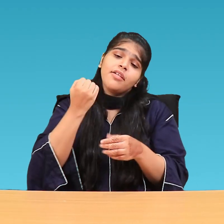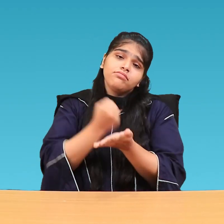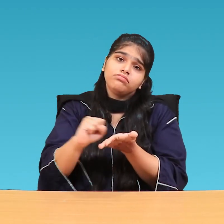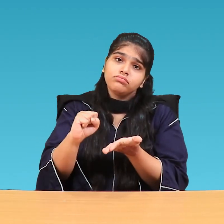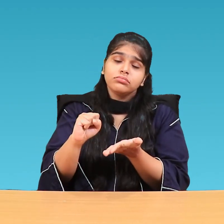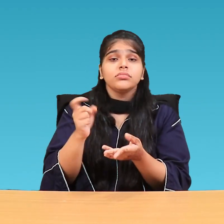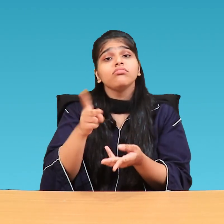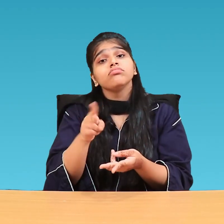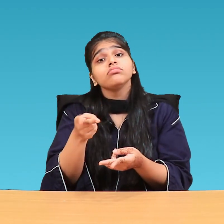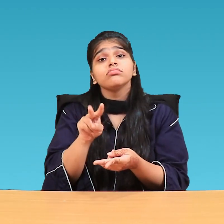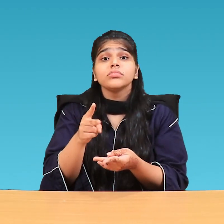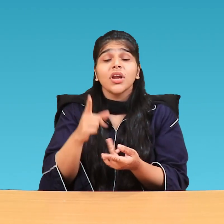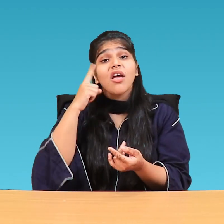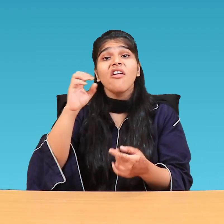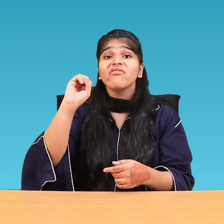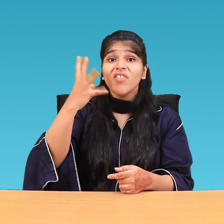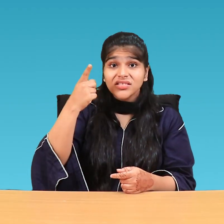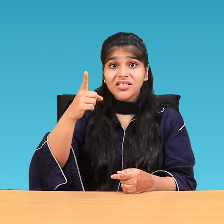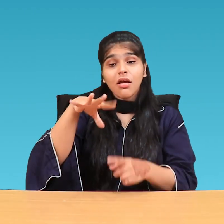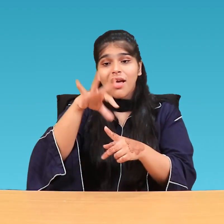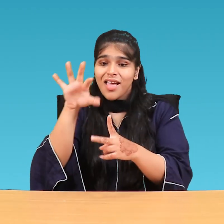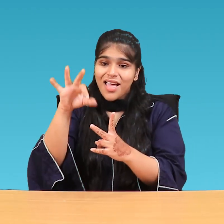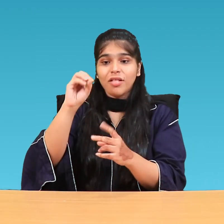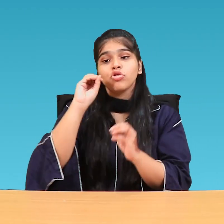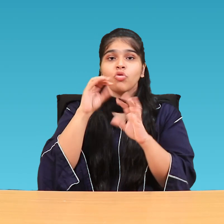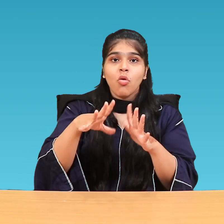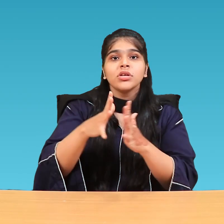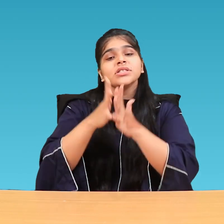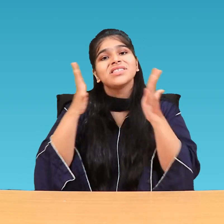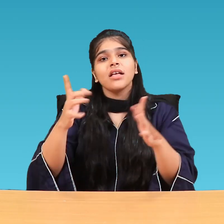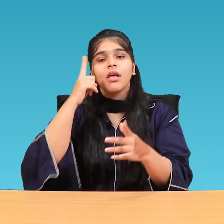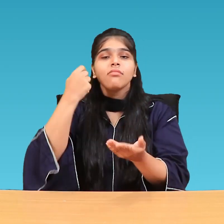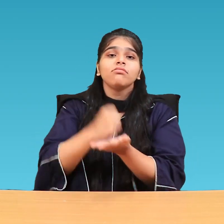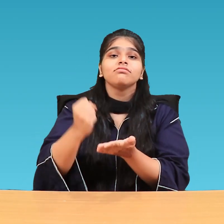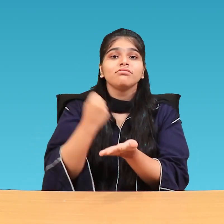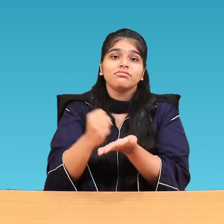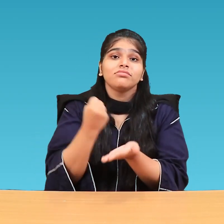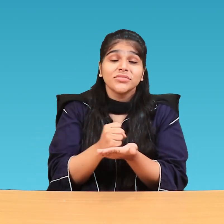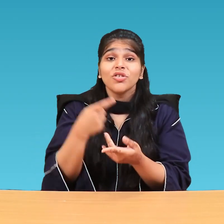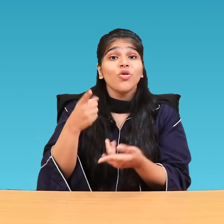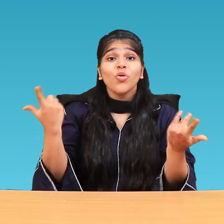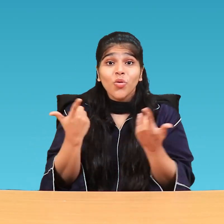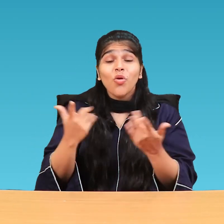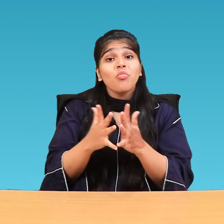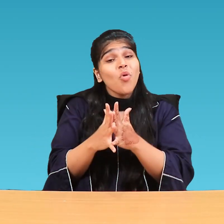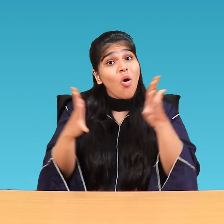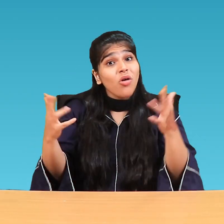کو۔ تو اس وجہ سے جب ان کو چوائس دی جائے گی تو وہ موسٹ لائکلی ڈکلائن کر دیں گے، کیونکہ اس کے پیچھے کافی ڈیٹیلز آتی